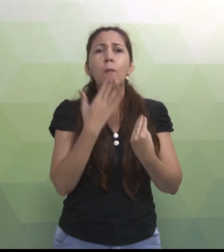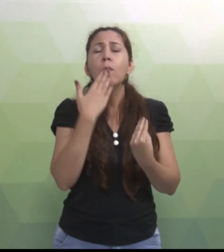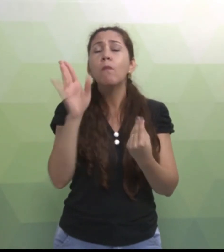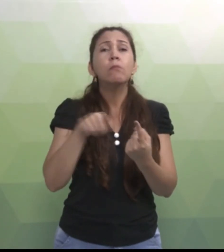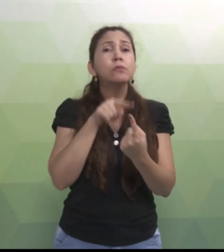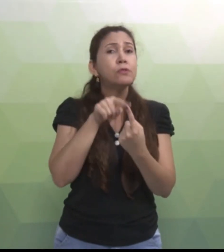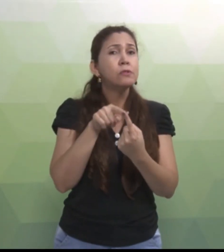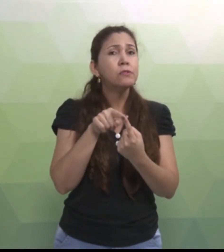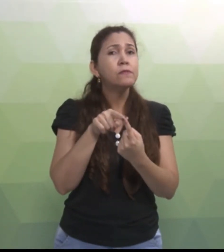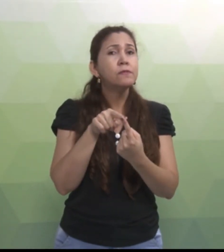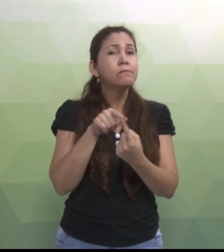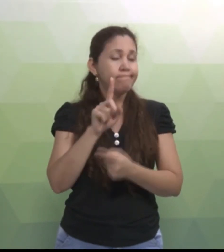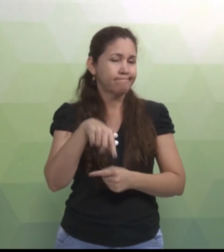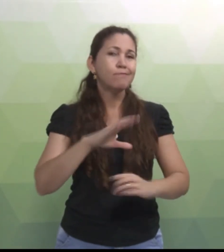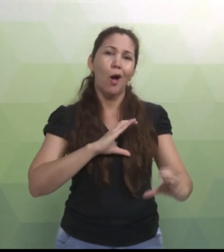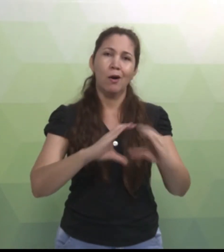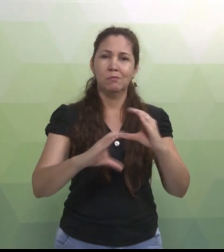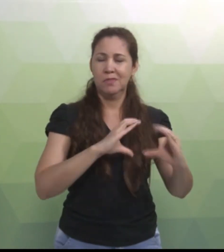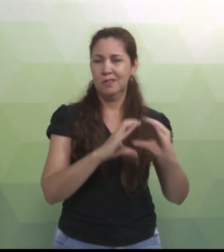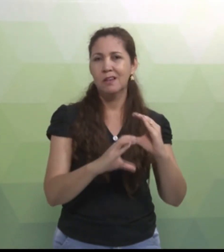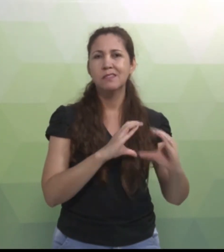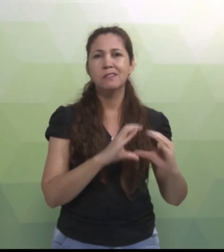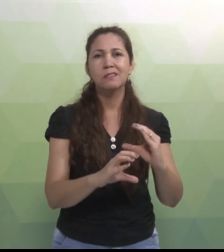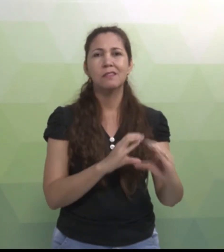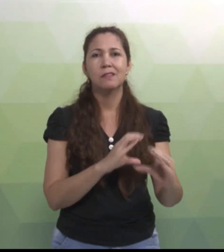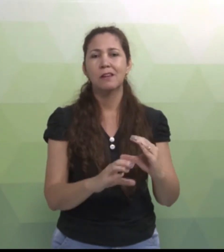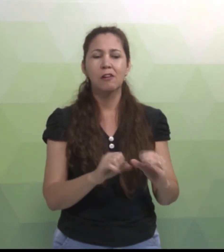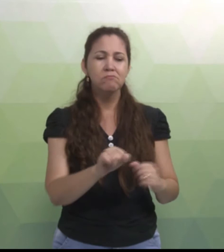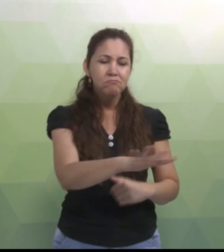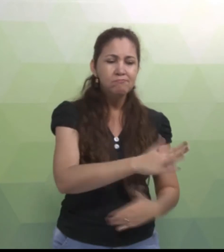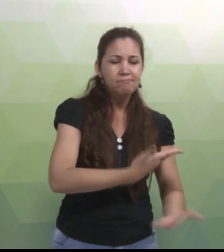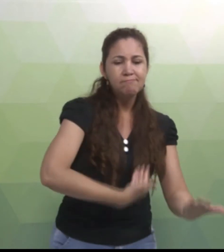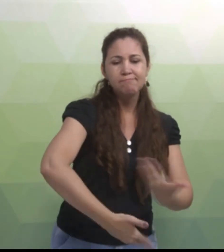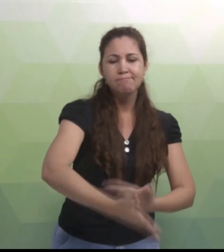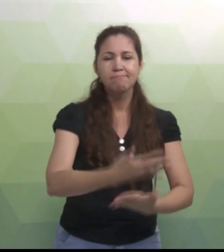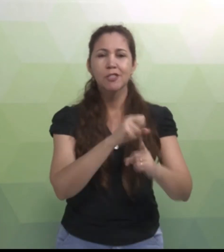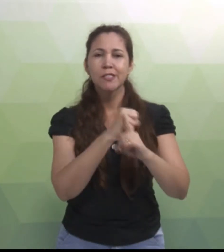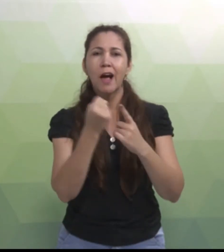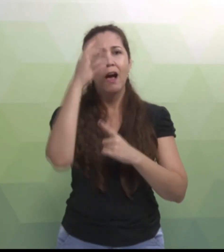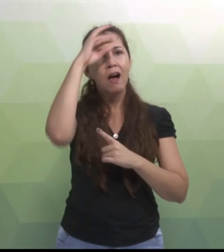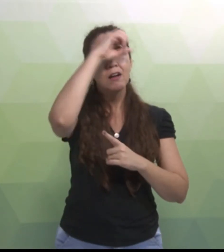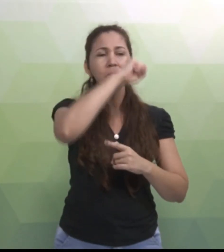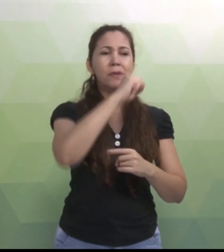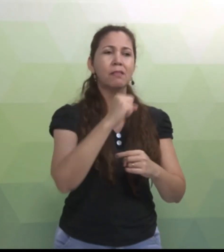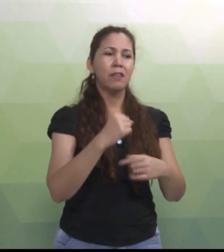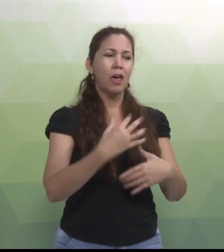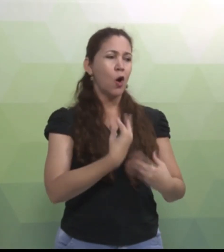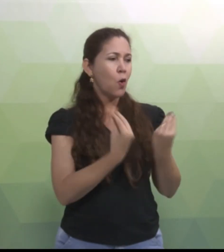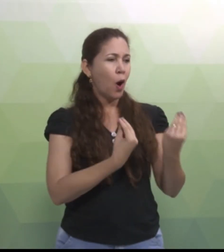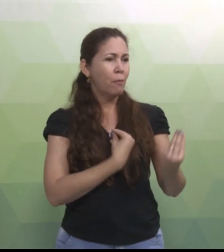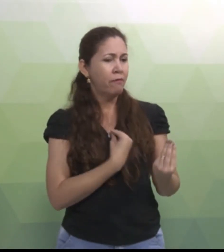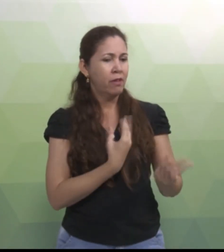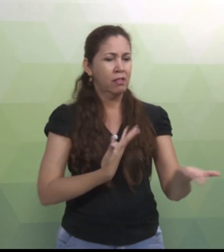qual o objetivo desse ensino da língua de sinais? Comunicar, interagir, aprender questões sobre a